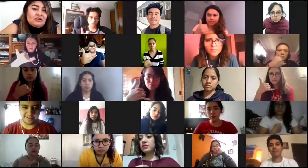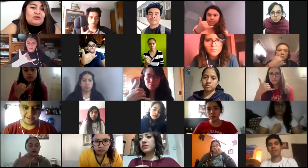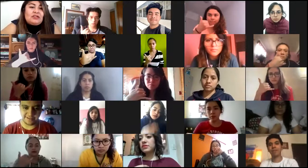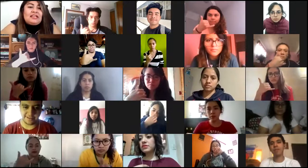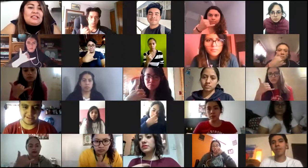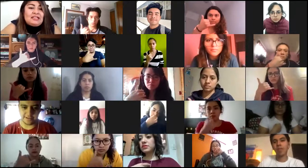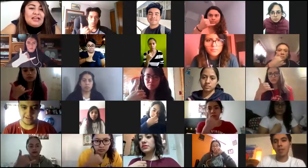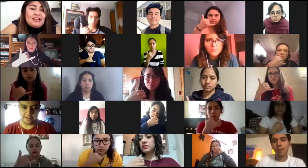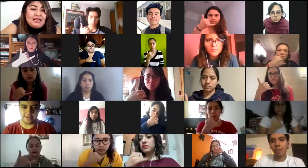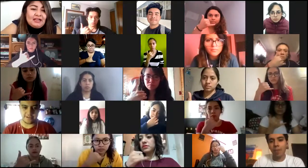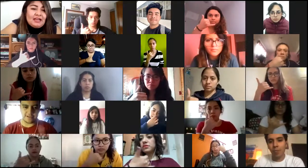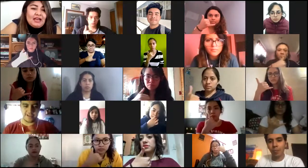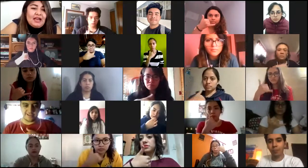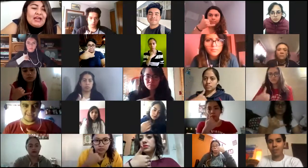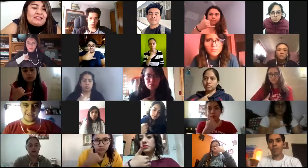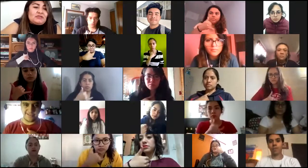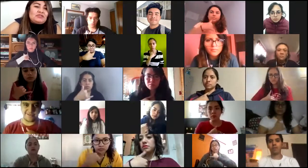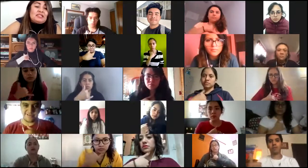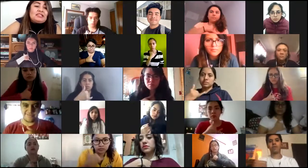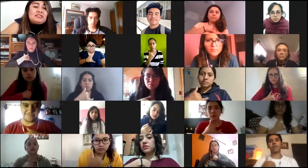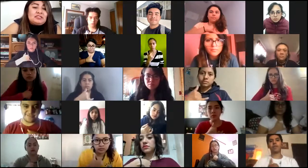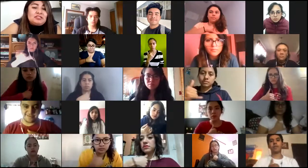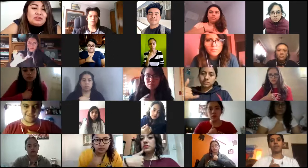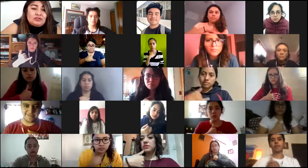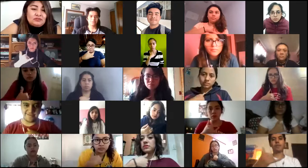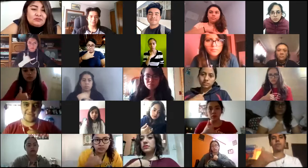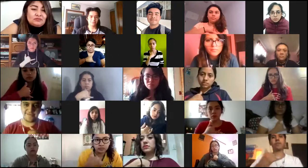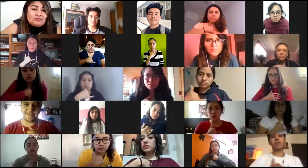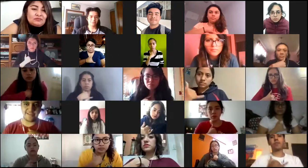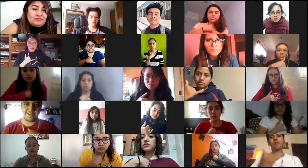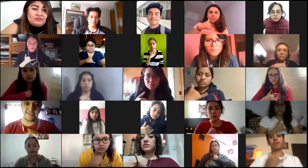yo con la letra Y hacia ustedes. Yo.